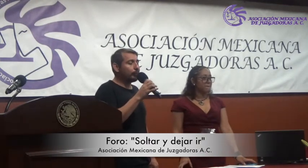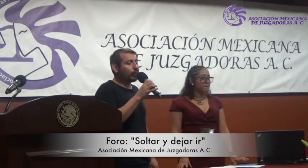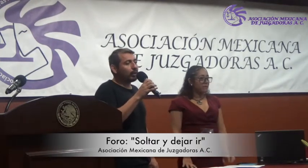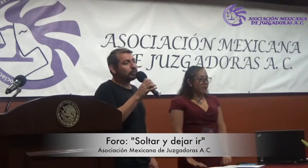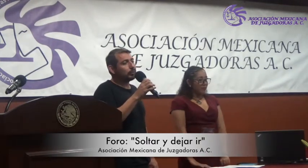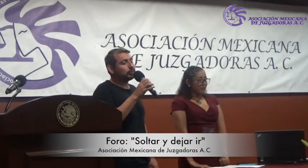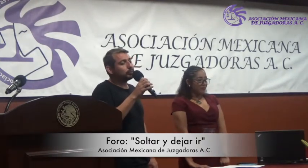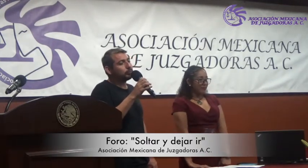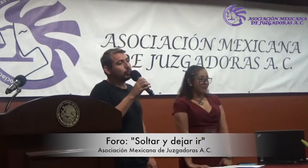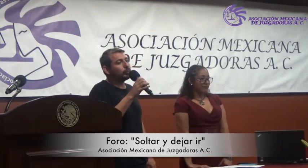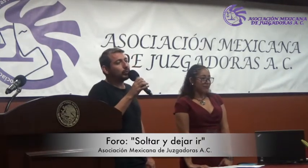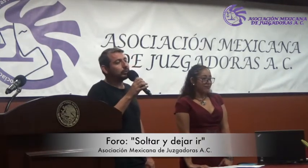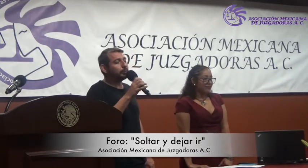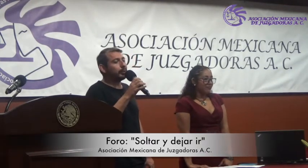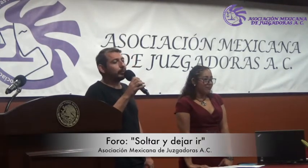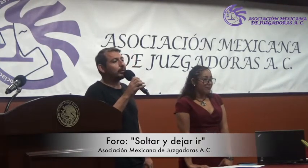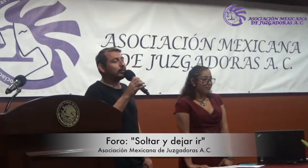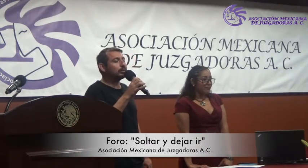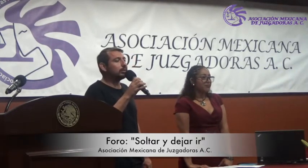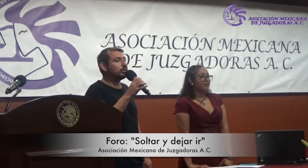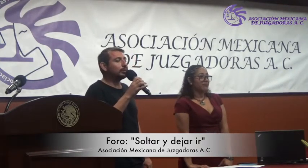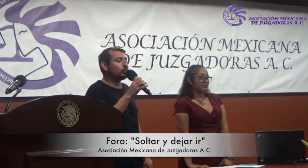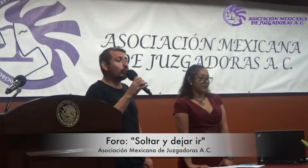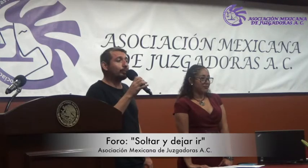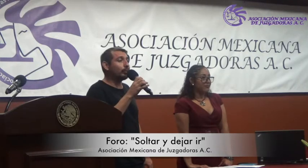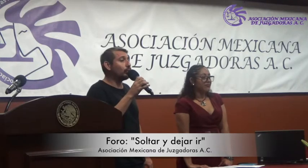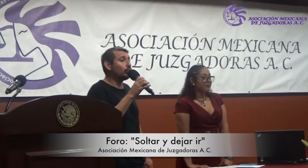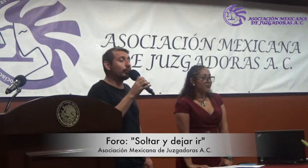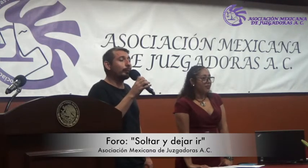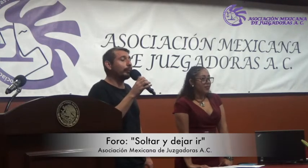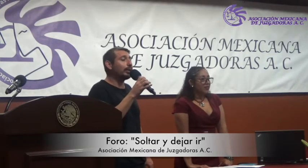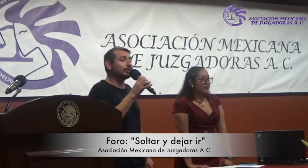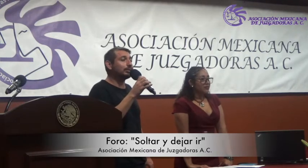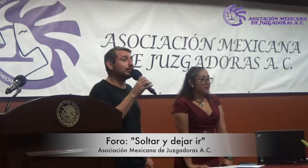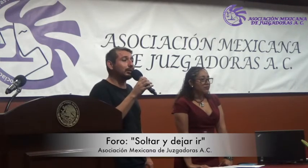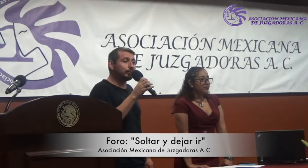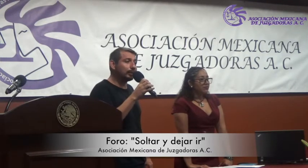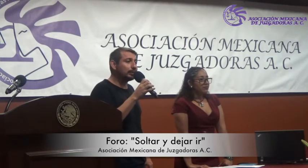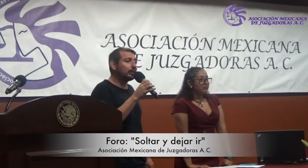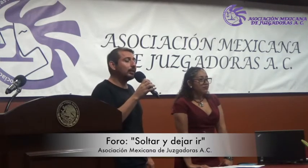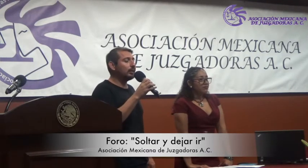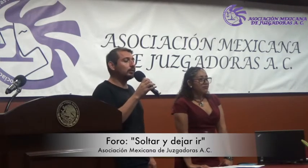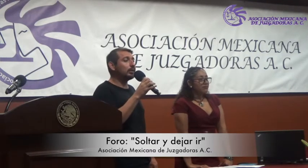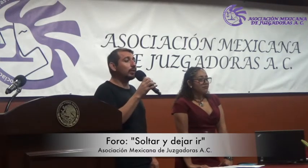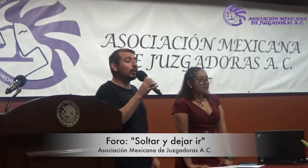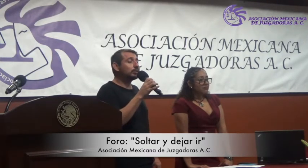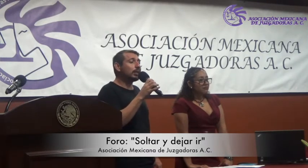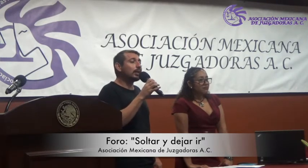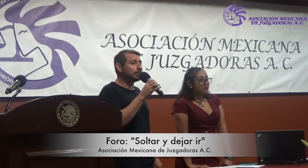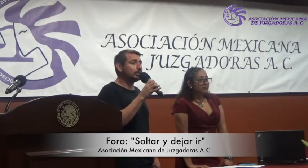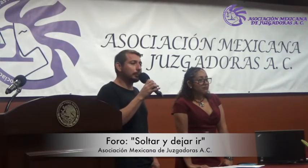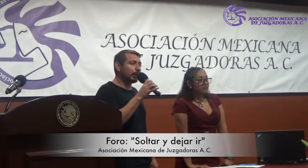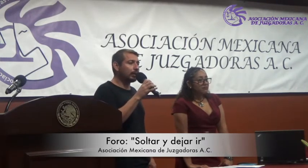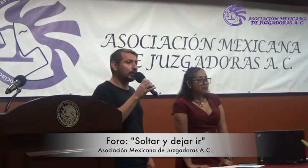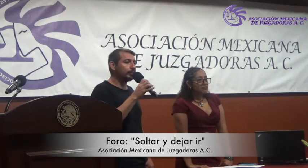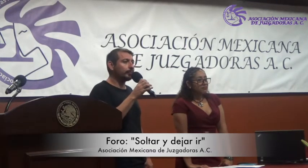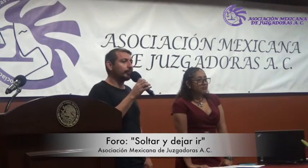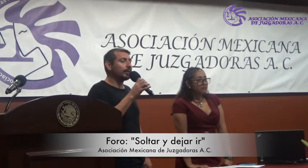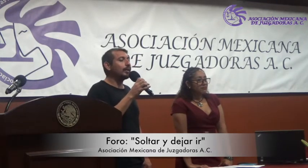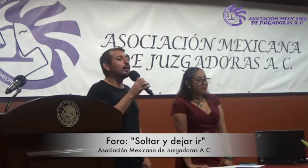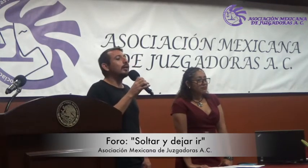mejorar porque son humanos imperfectos y nuestro cuerpo no va a poder resistir más, entonces lo que nos queda es